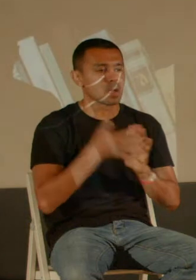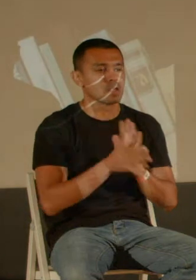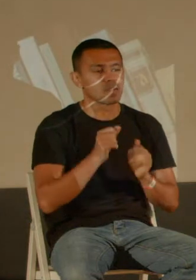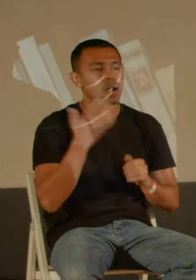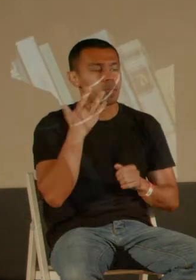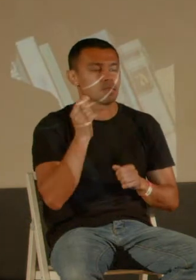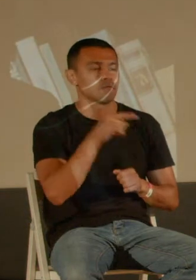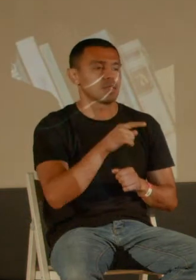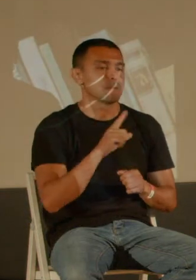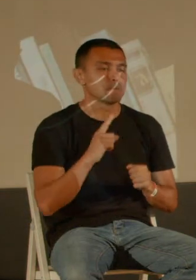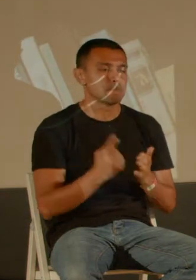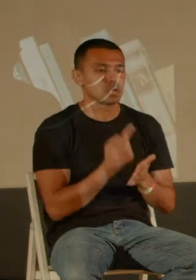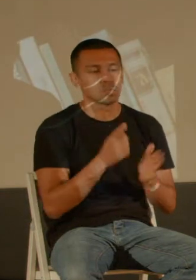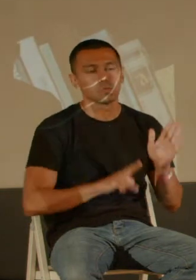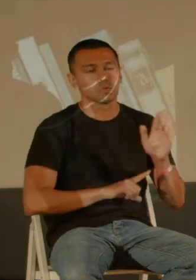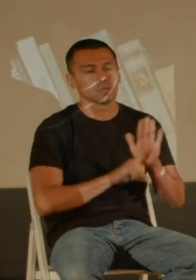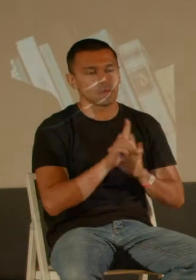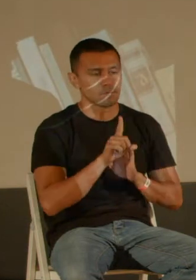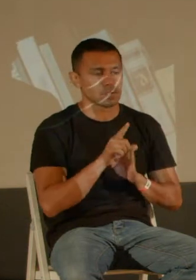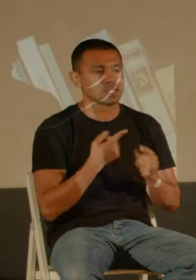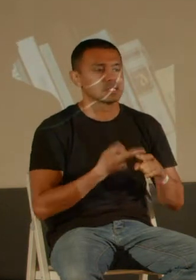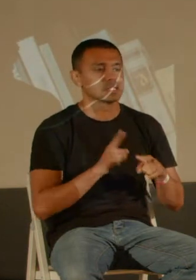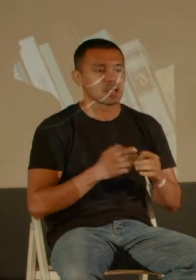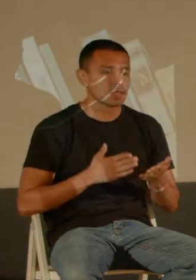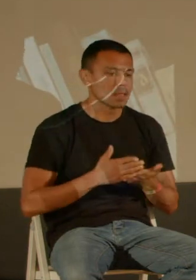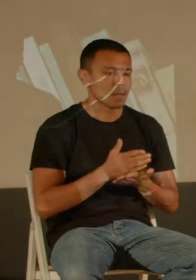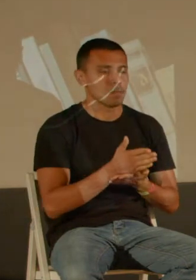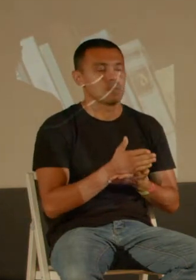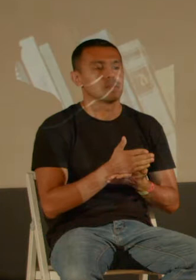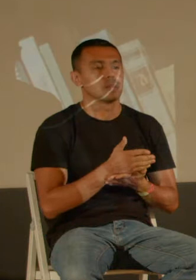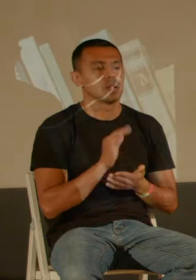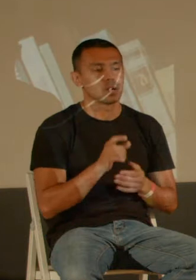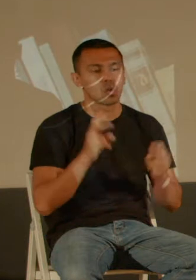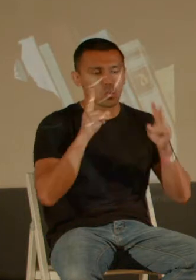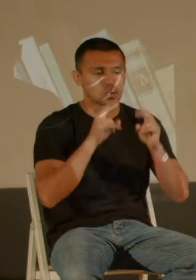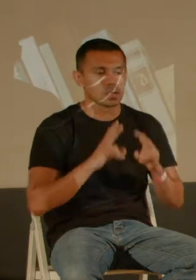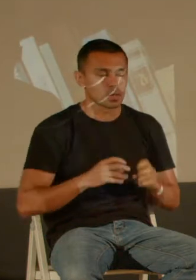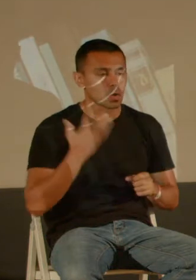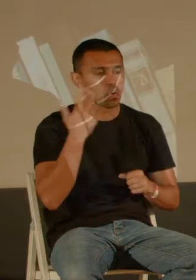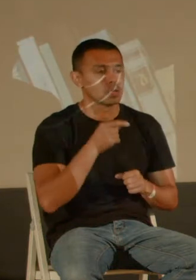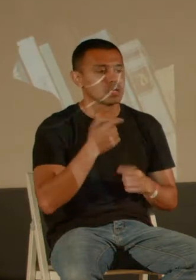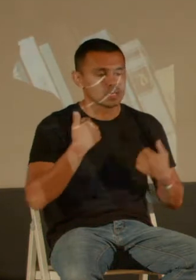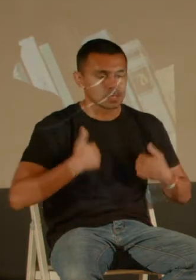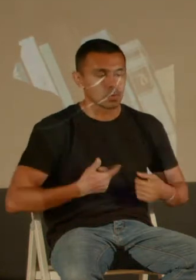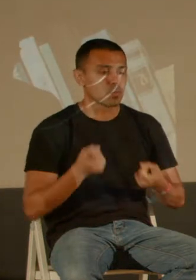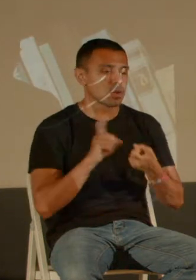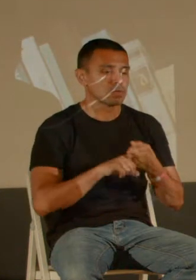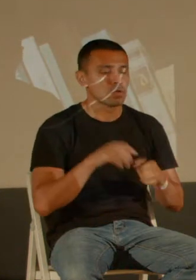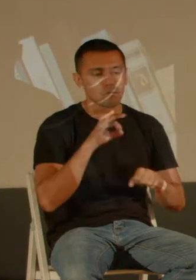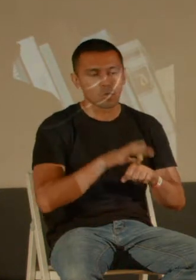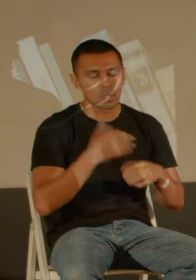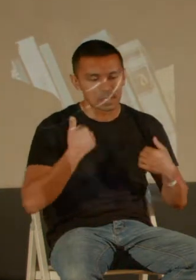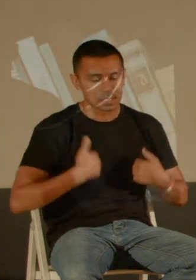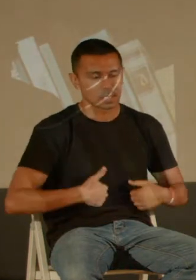Америці. Тобто він перший починав цей напрям якби розглядати, коли тіло поєднувалося, хвороби